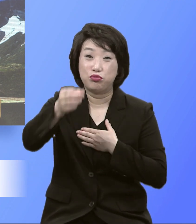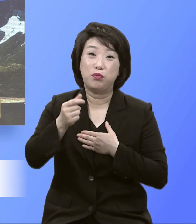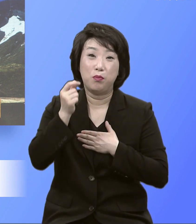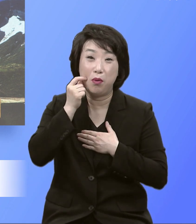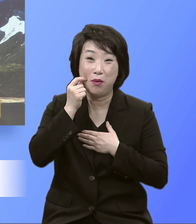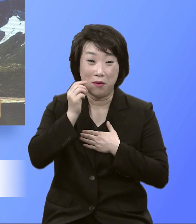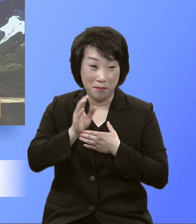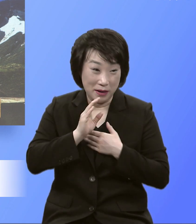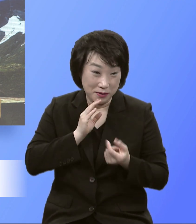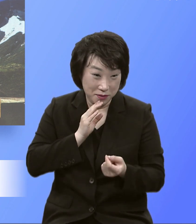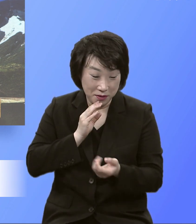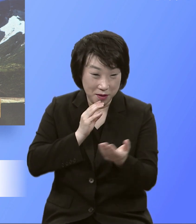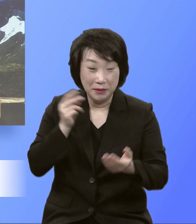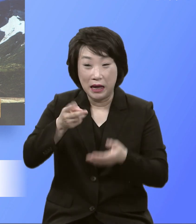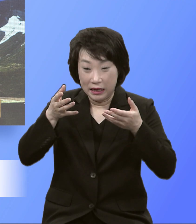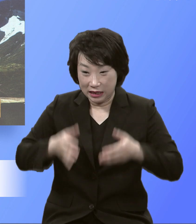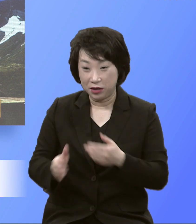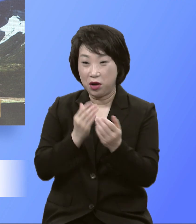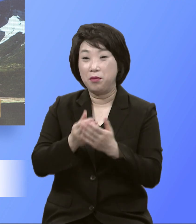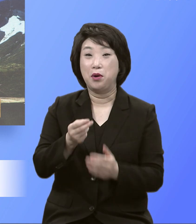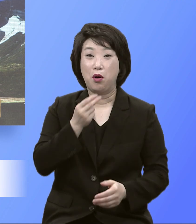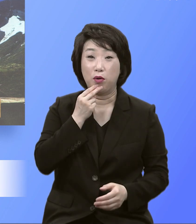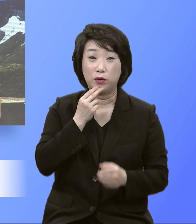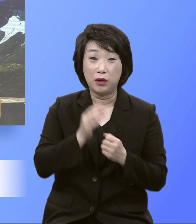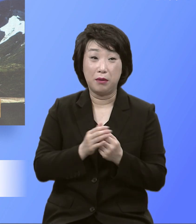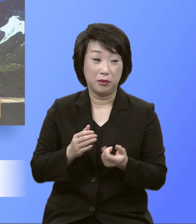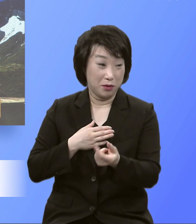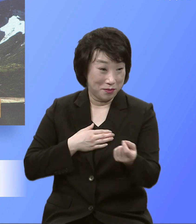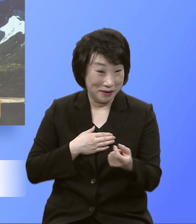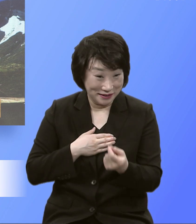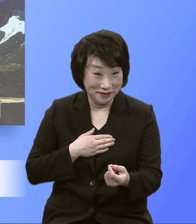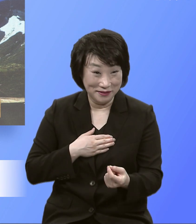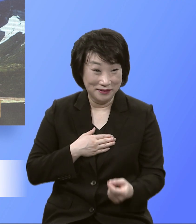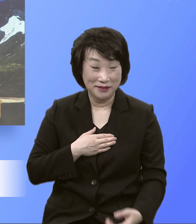없는 것은 거듭난 경험이었기 때문에 그렇다.